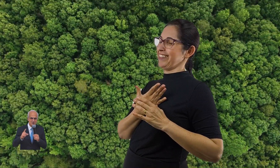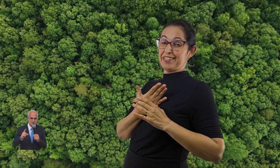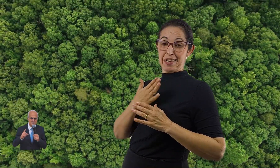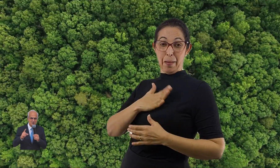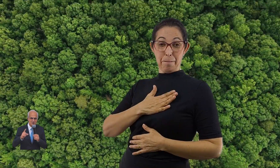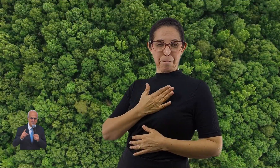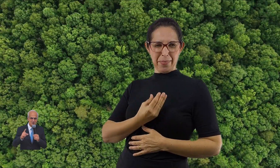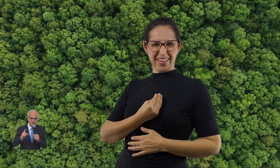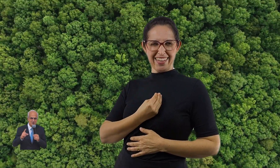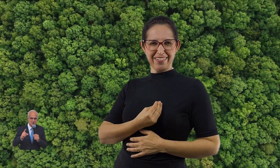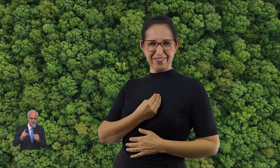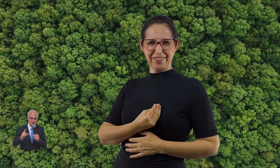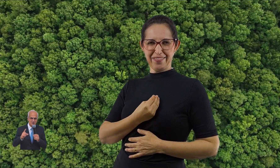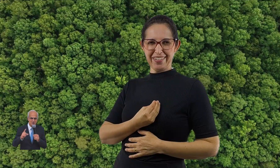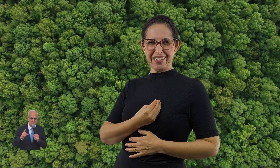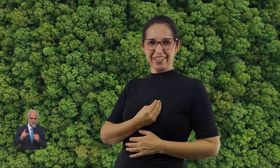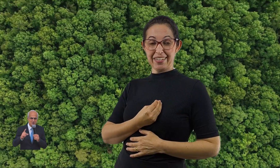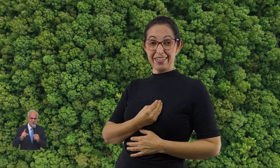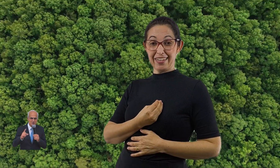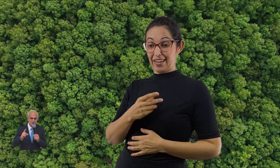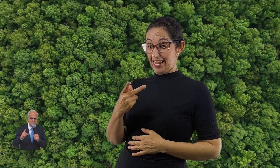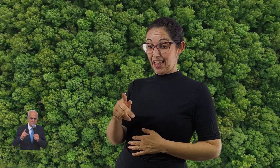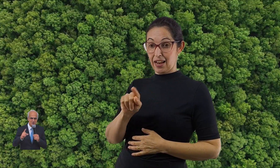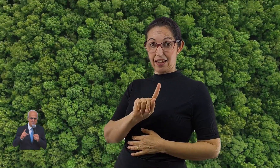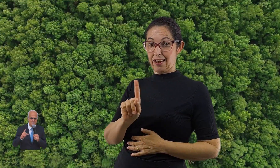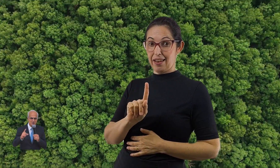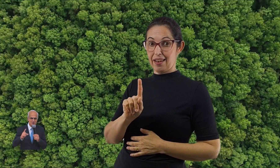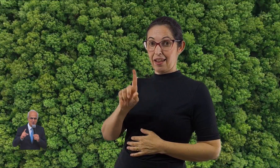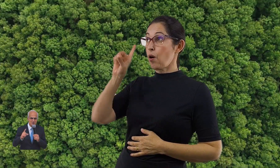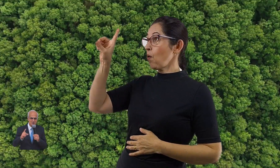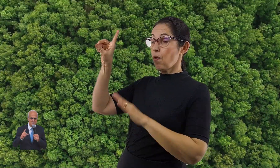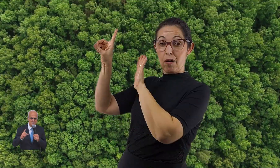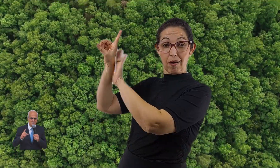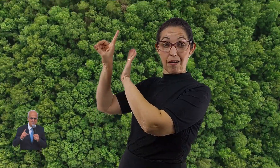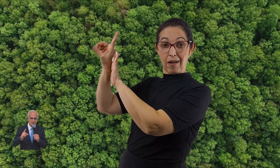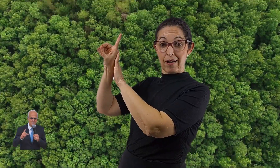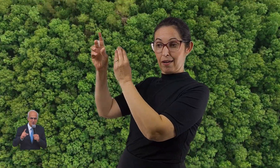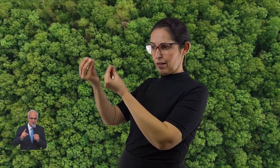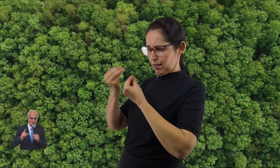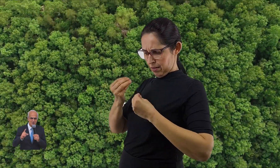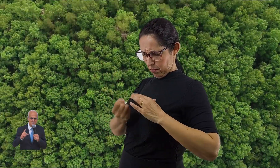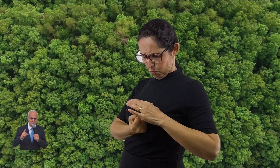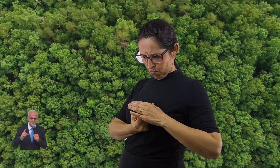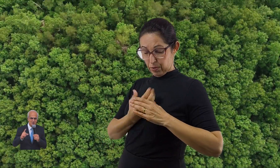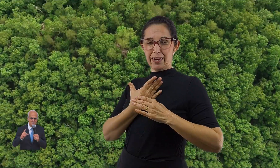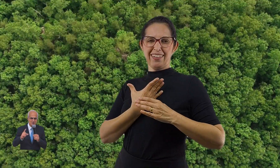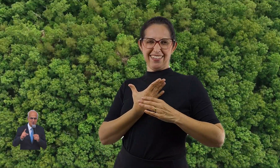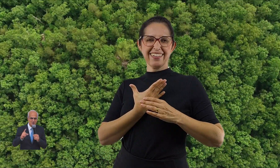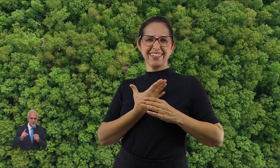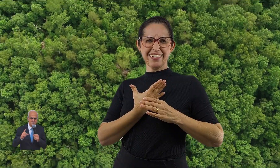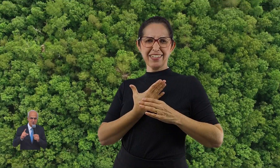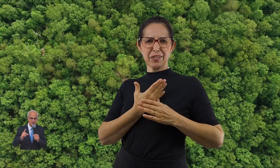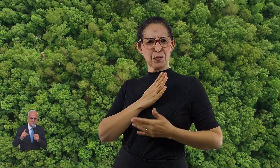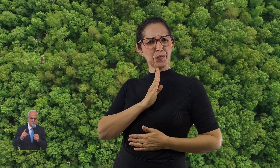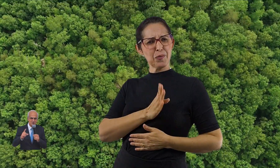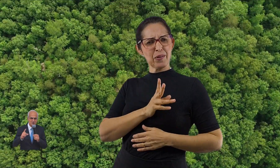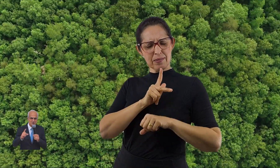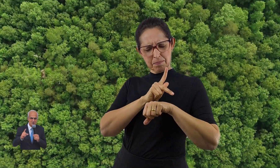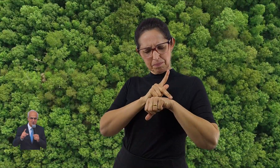ele, é Deus. Cria, Senhor. O Senhor, cria em mim um coração